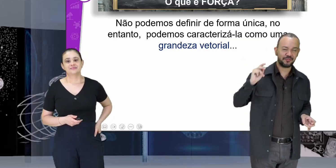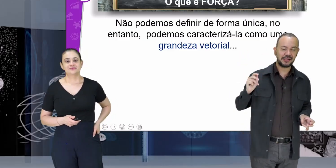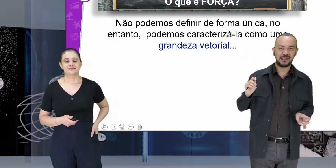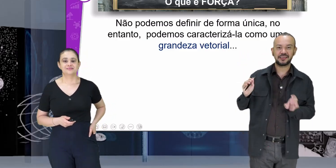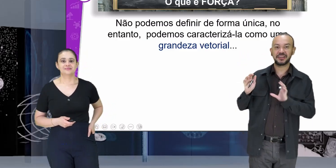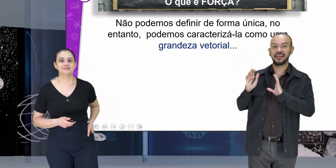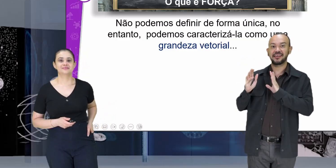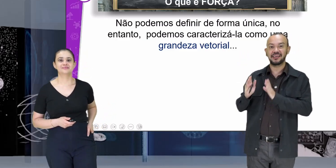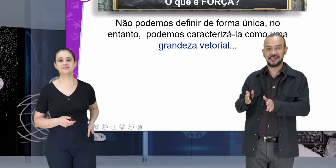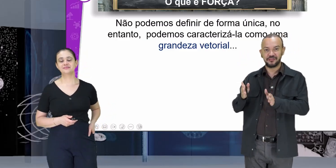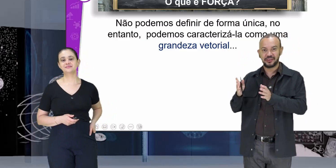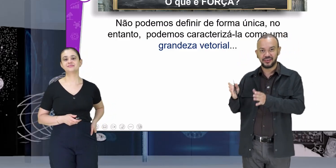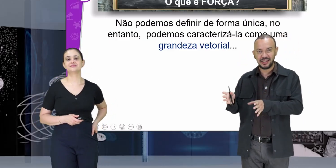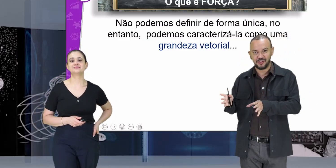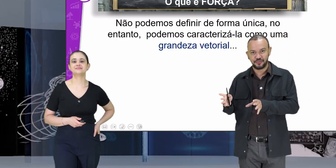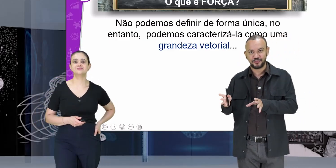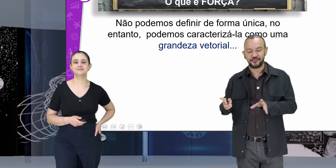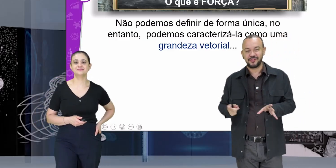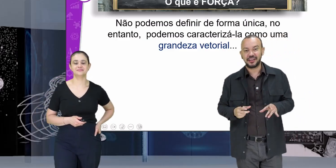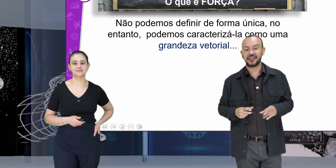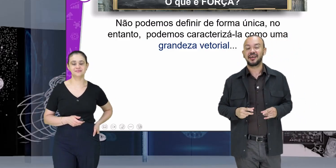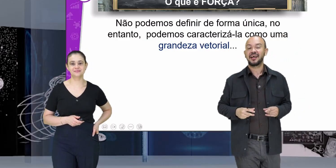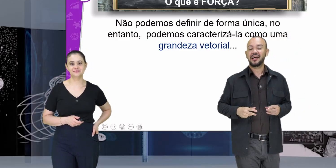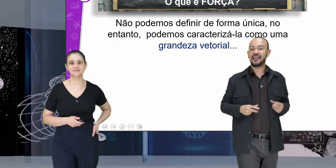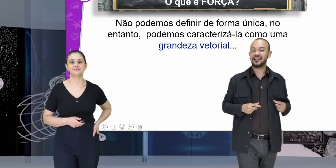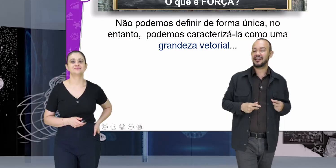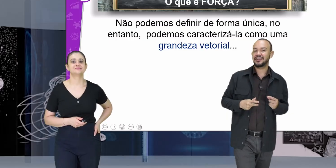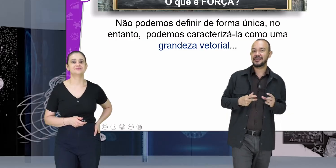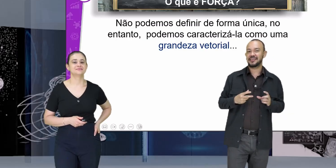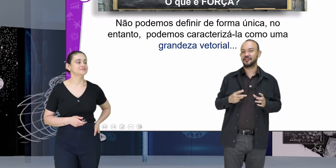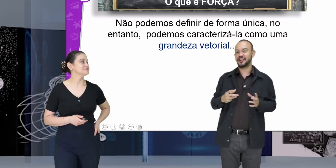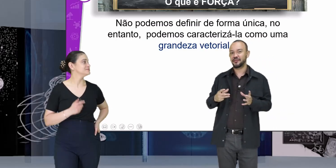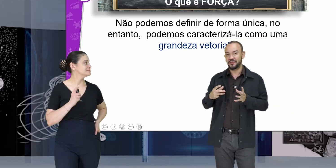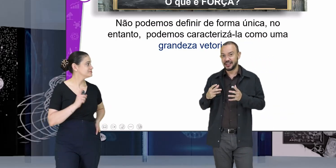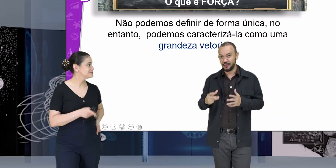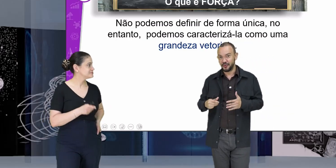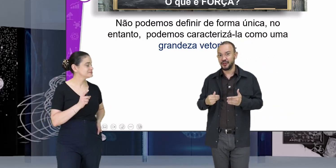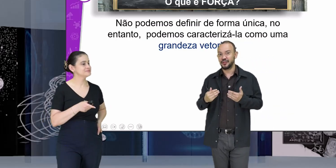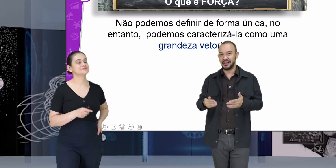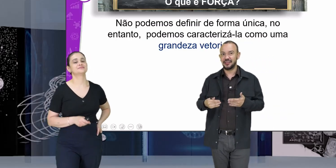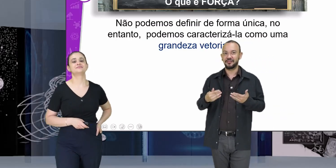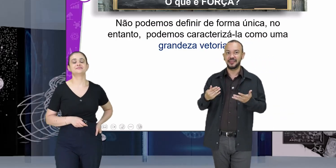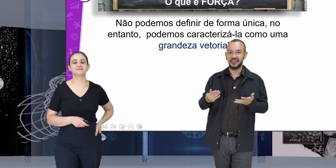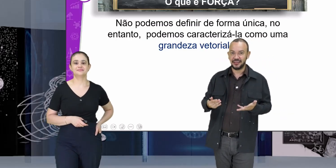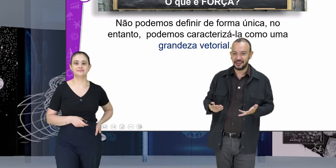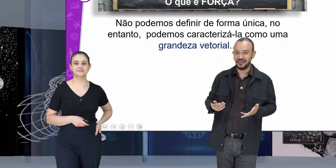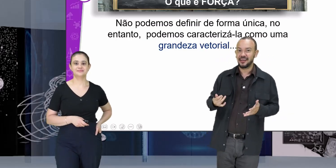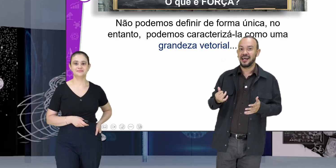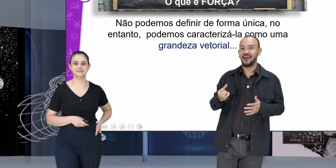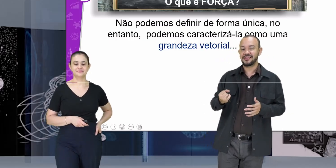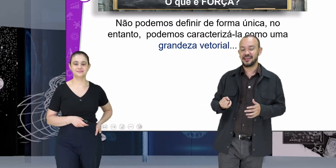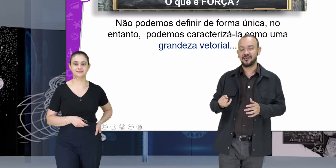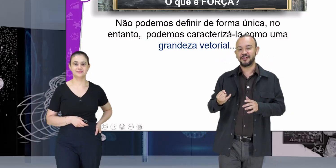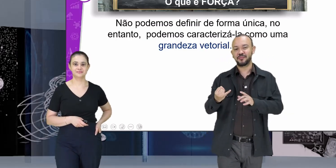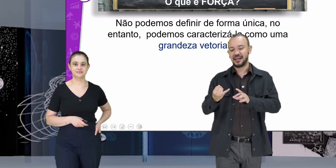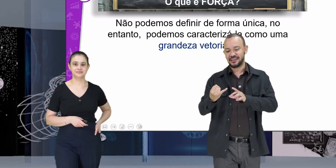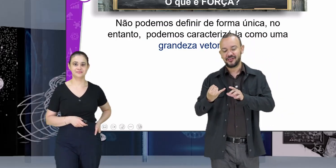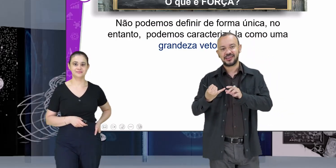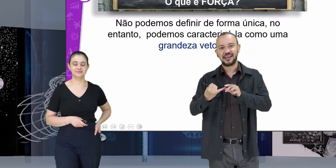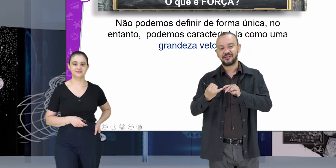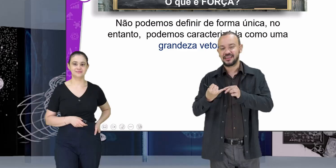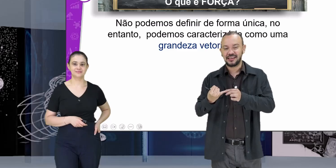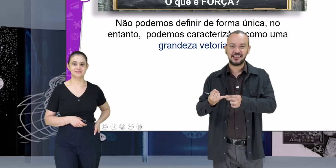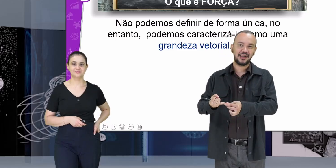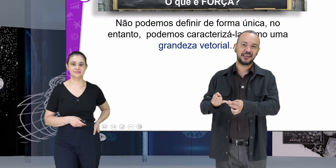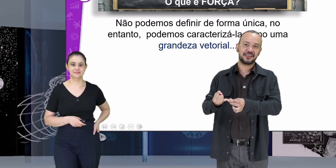aulas passadas de grandeza vetorial. Ou seja, aquela grandeza que fica muito bem definida ao ser informada